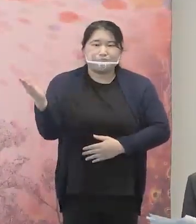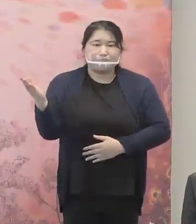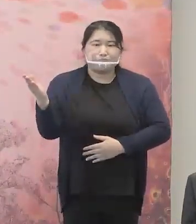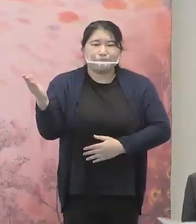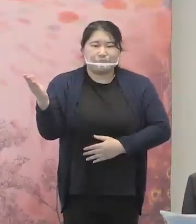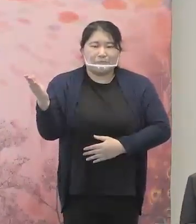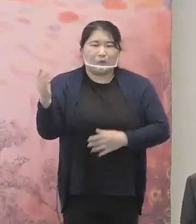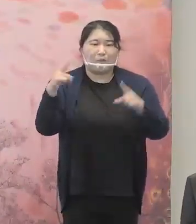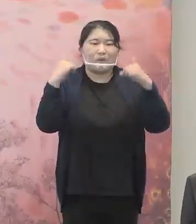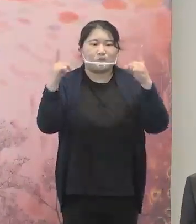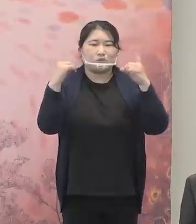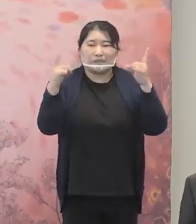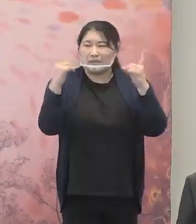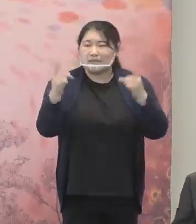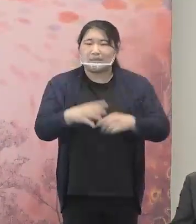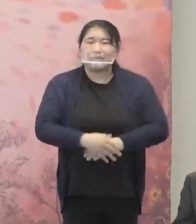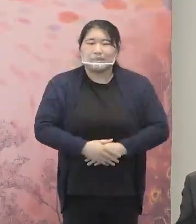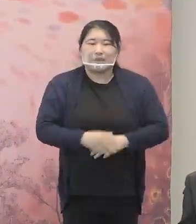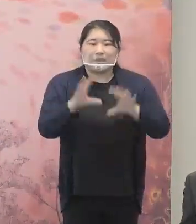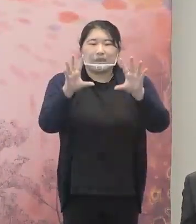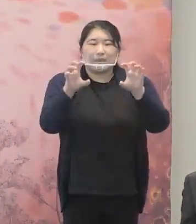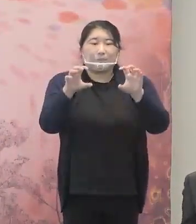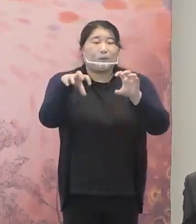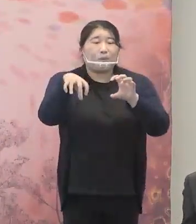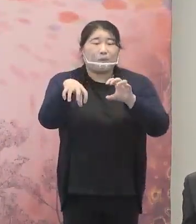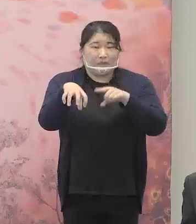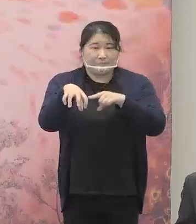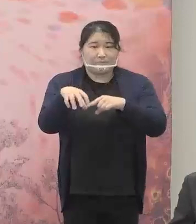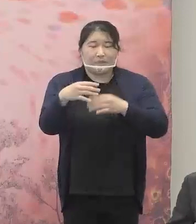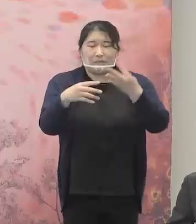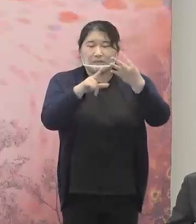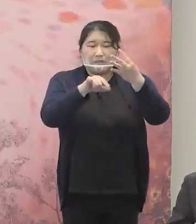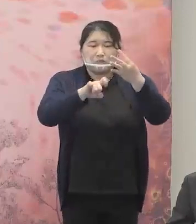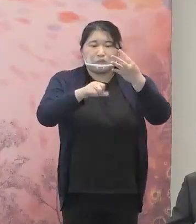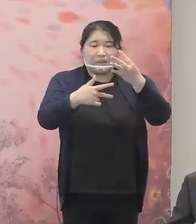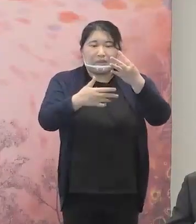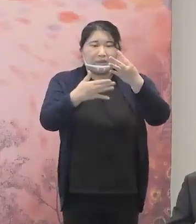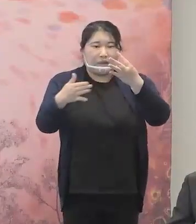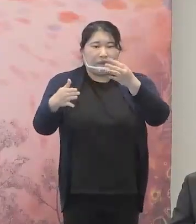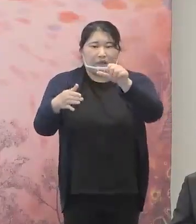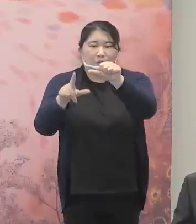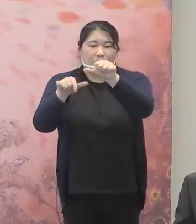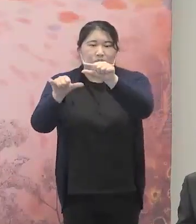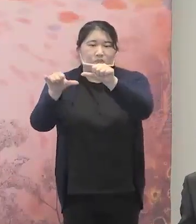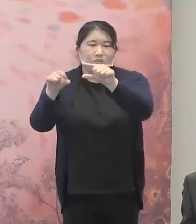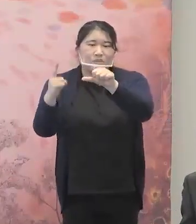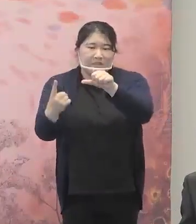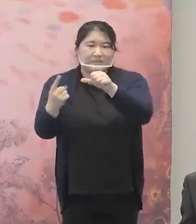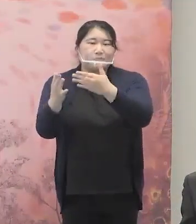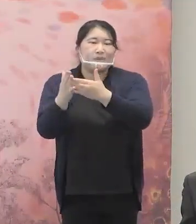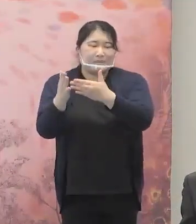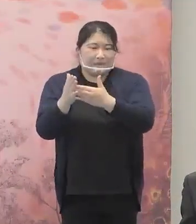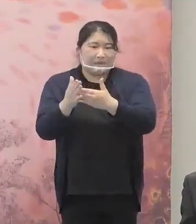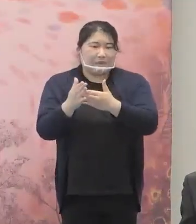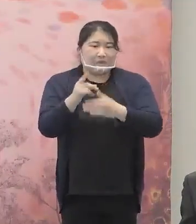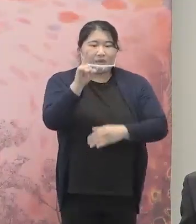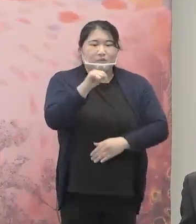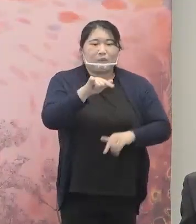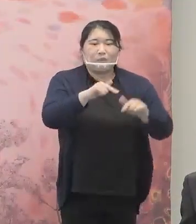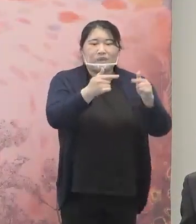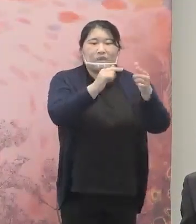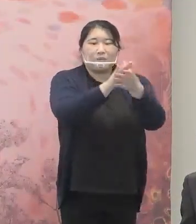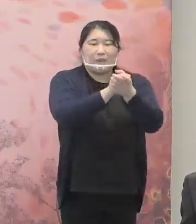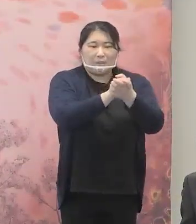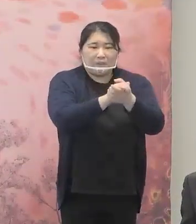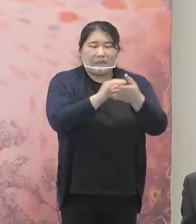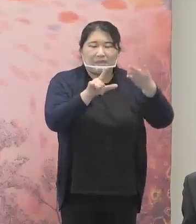パネルのやつですね。春祭りが学校公演、4月17日から5月1日まで。それから、野庭公演で4月23日から